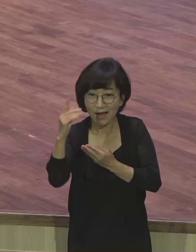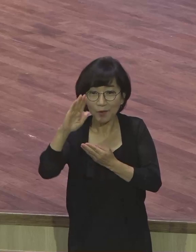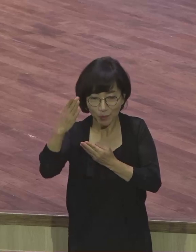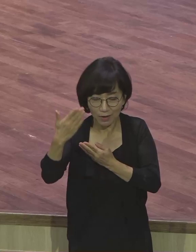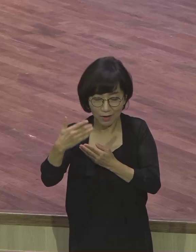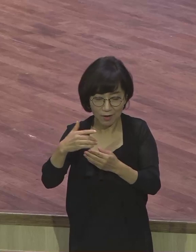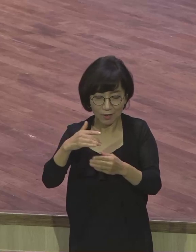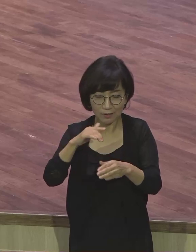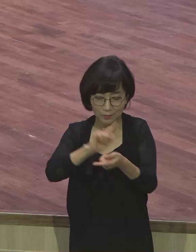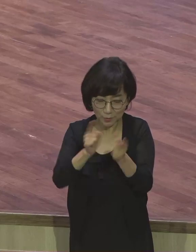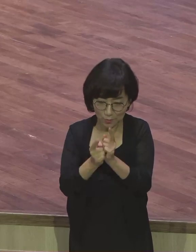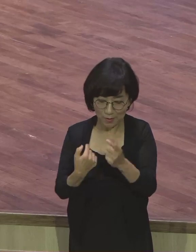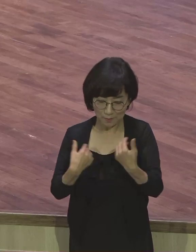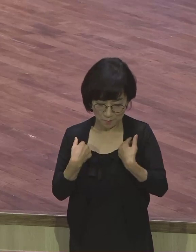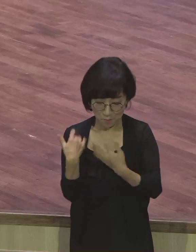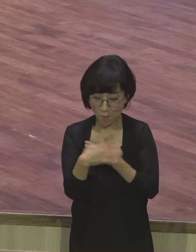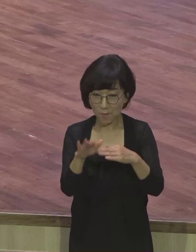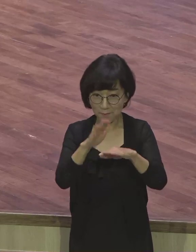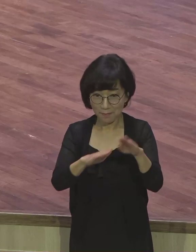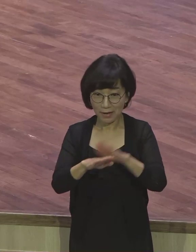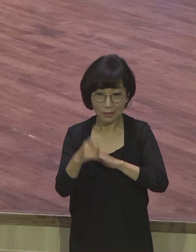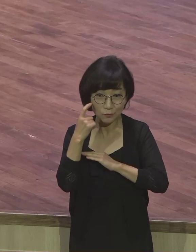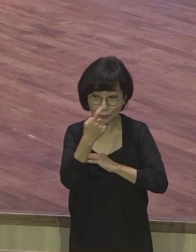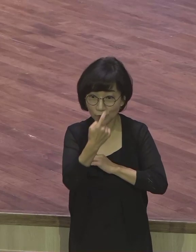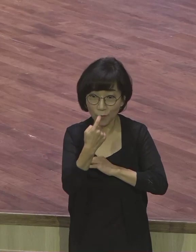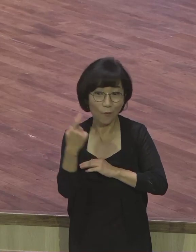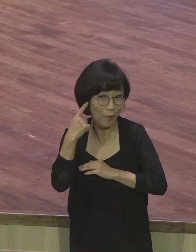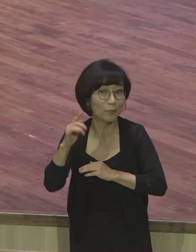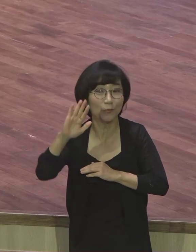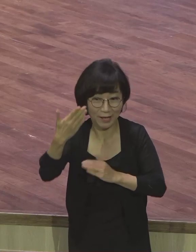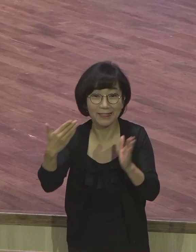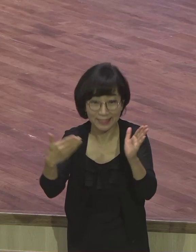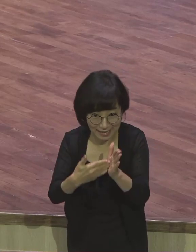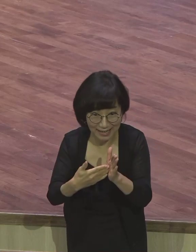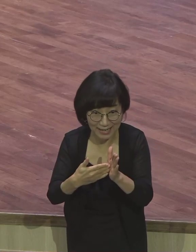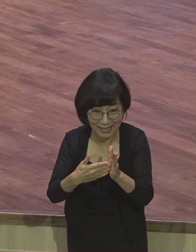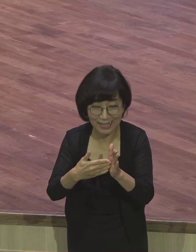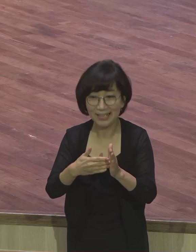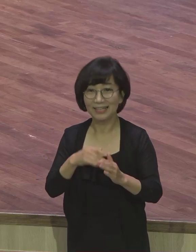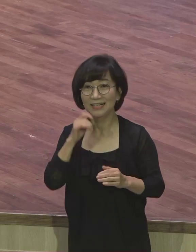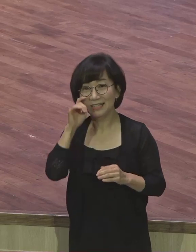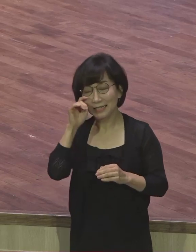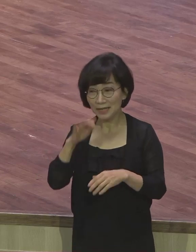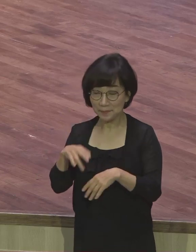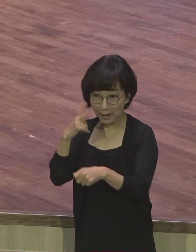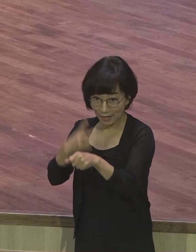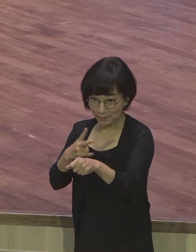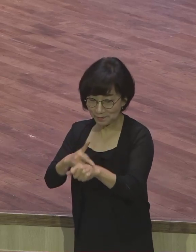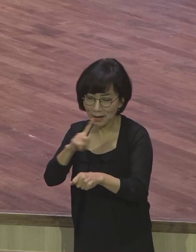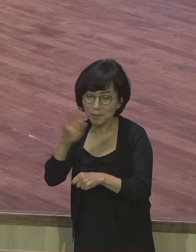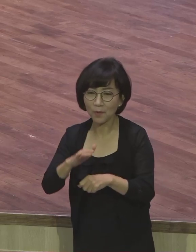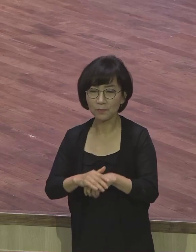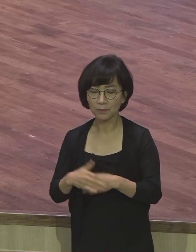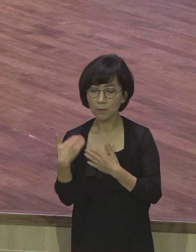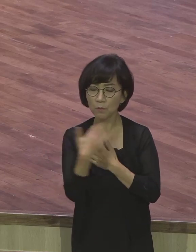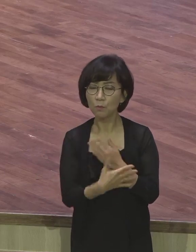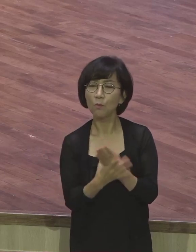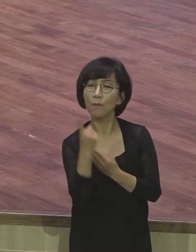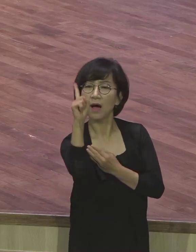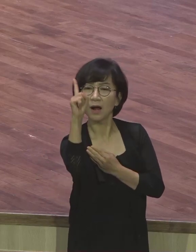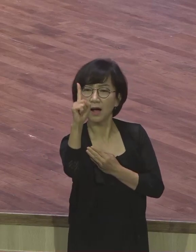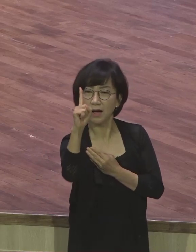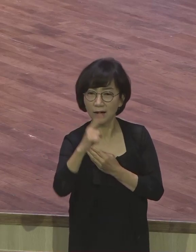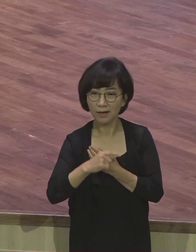되었느니라. 자, 사도 바울은 교회를 세우는데 무엇보다 우선되어야 할 것이 바로 한 몸된